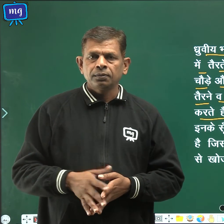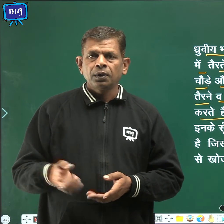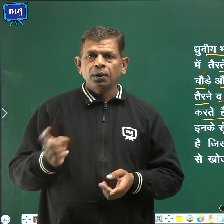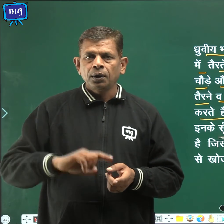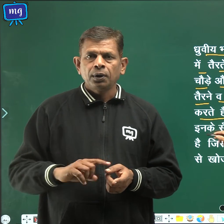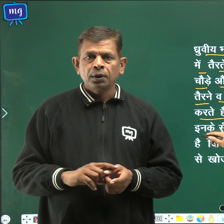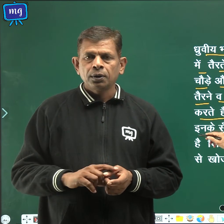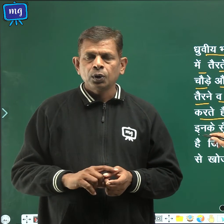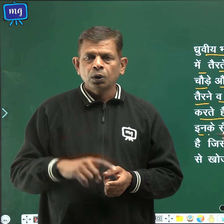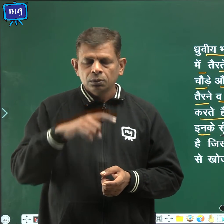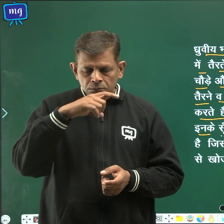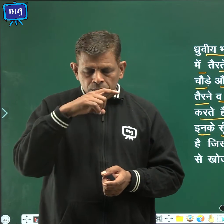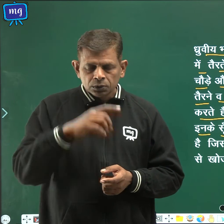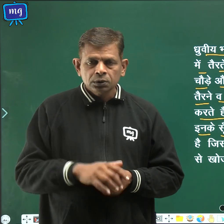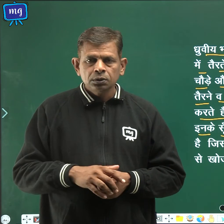इनके सूंघने की